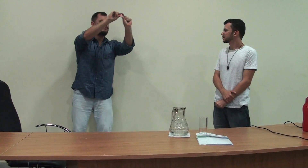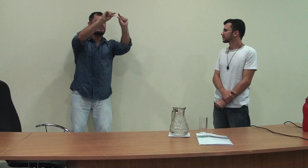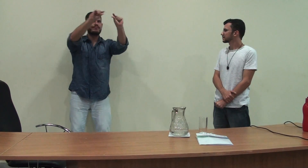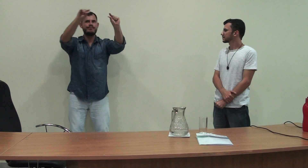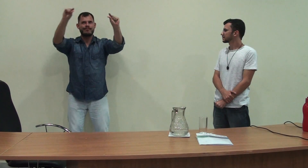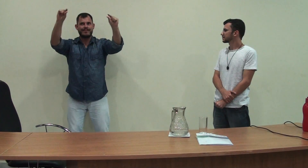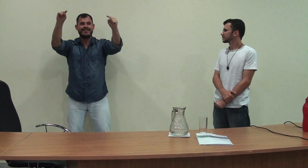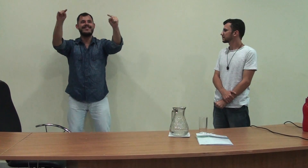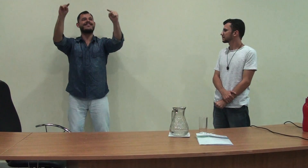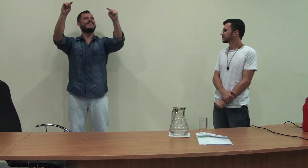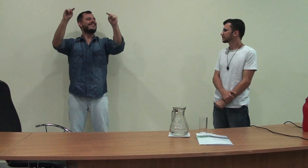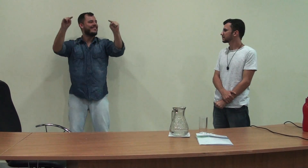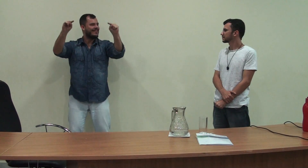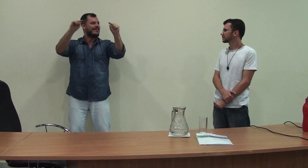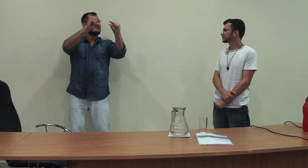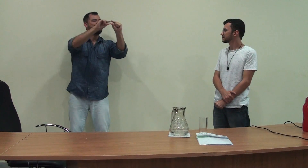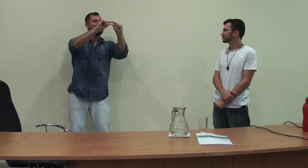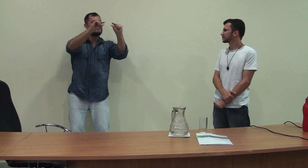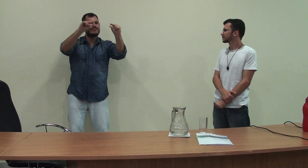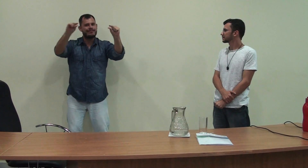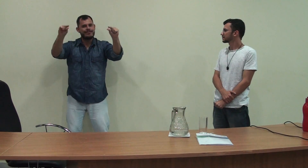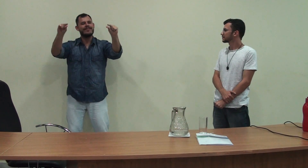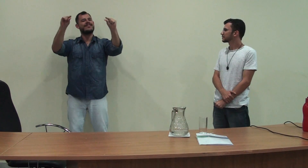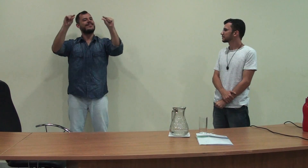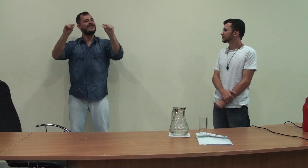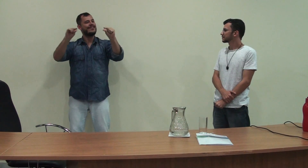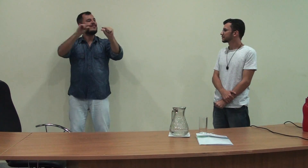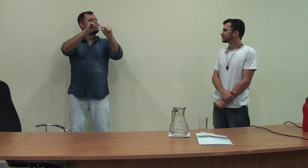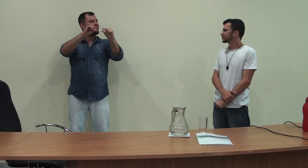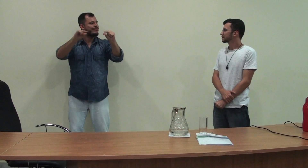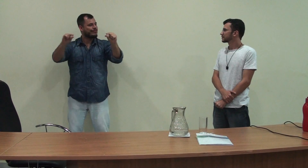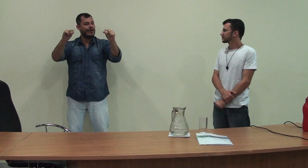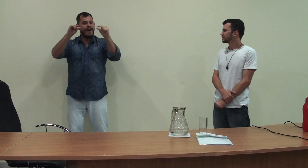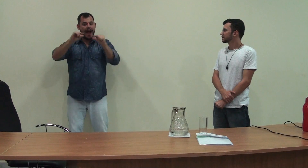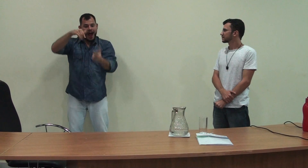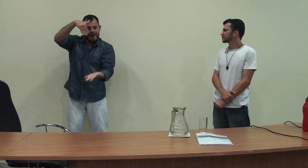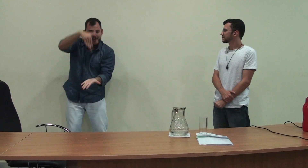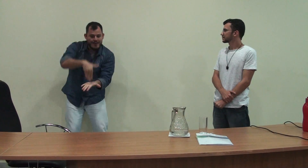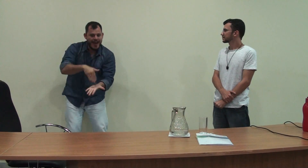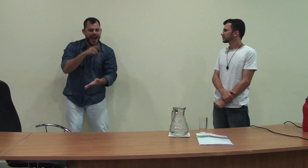professor ia apresentando os cálculos passo a passo,